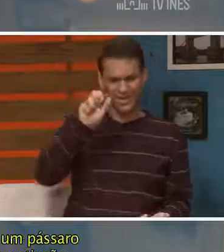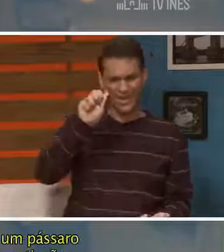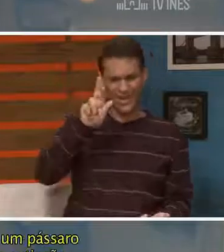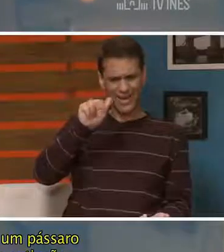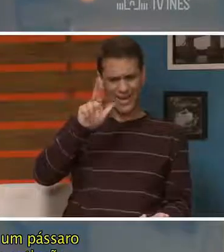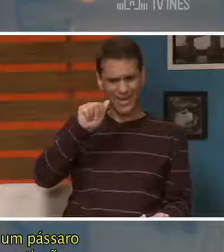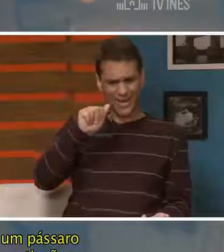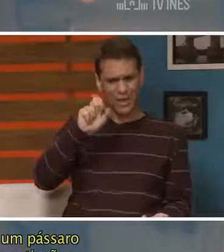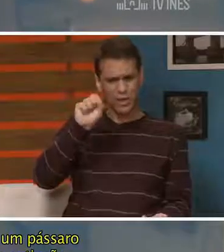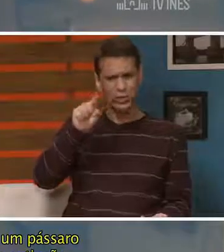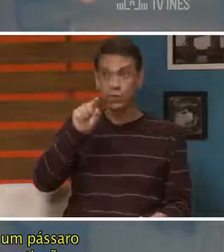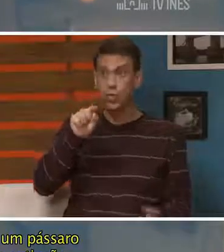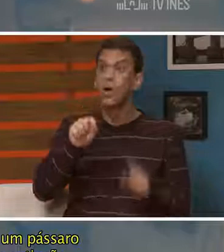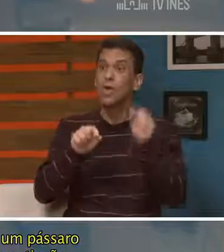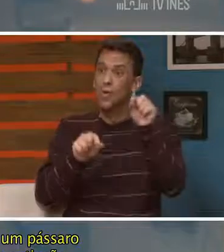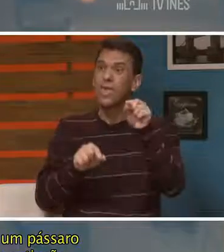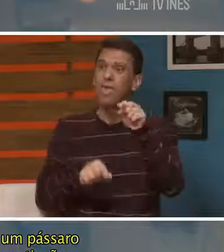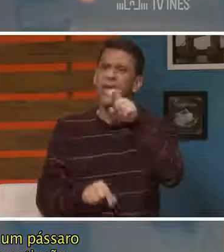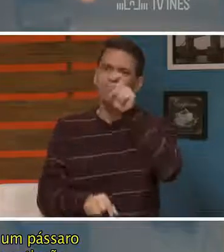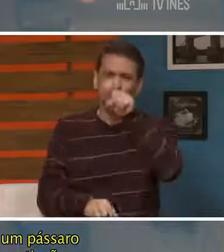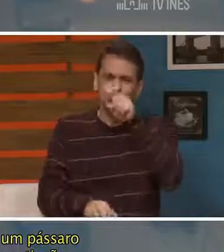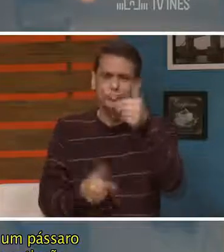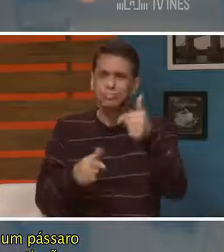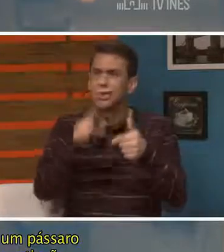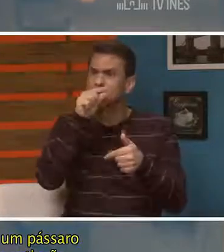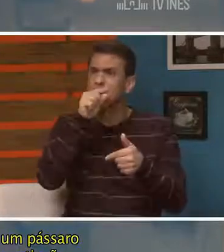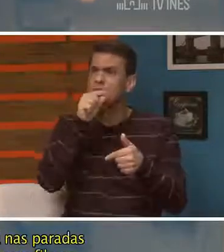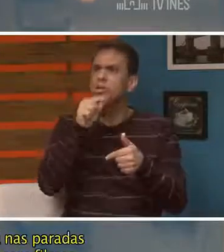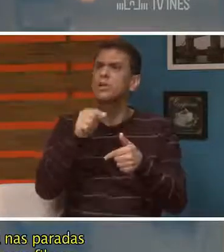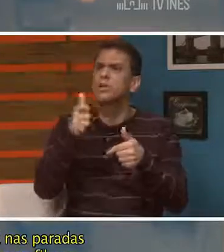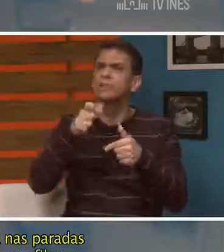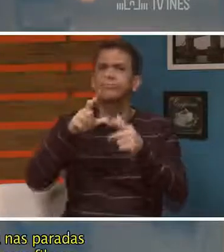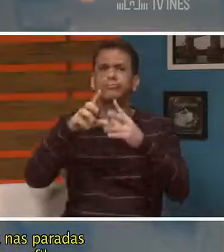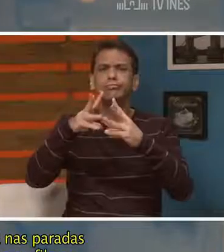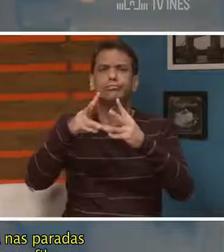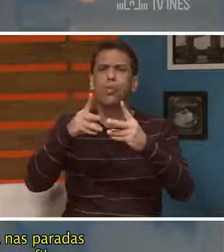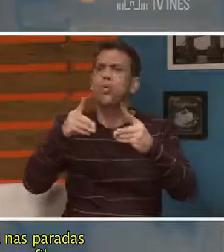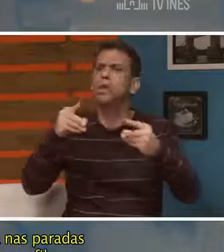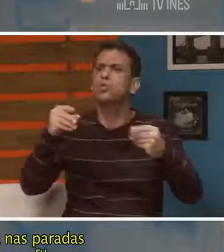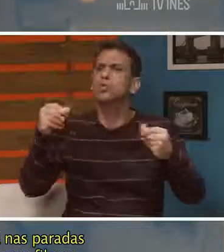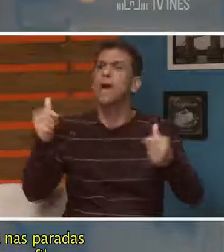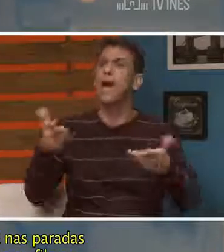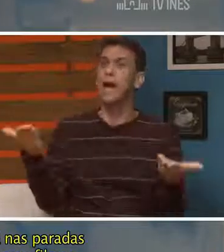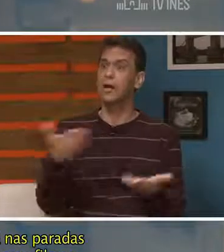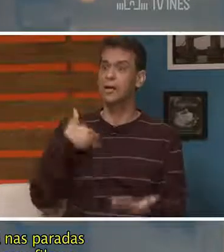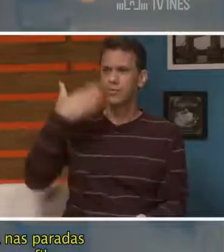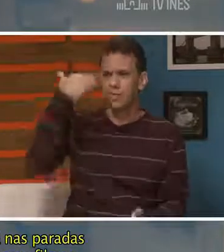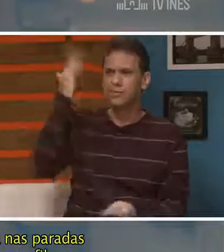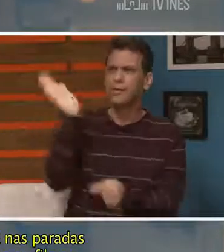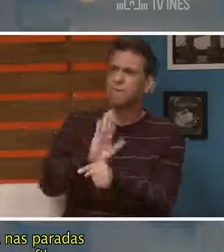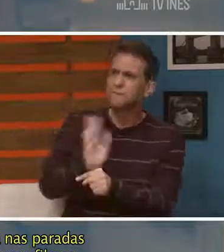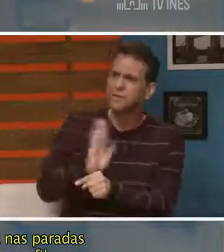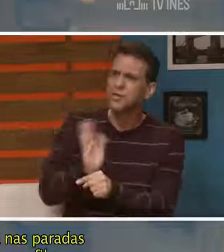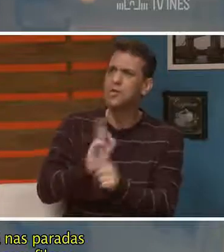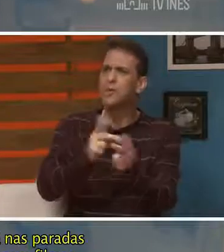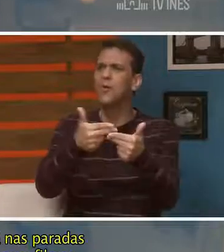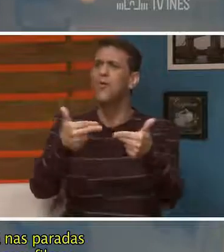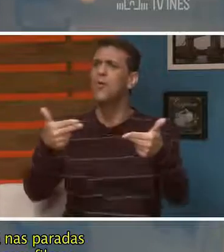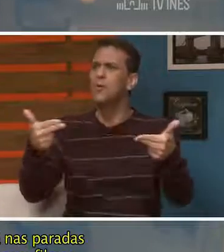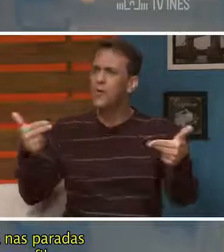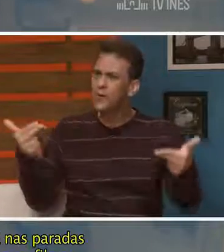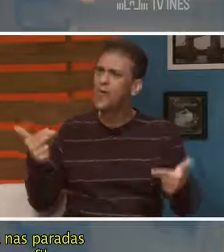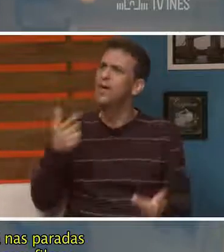surdos, e a arara azul é um pássaro que estava em extinção e que agora está nas paradas de sucesso, até